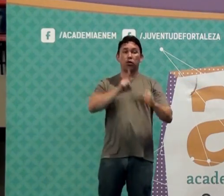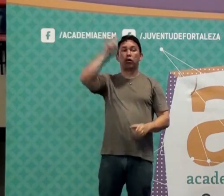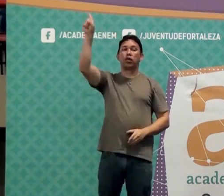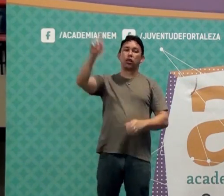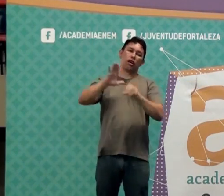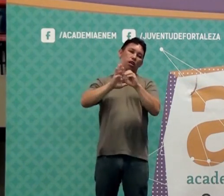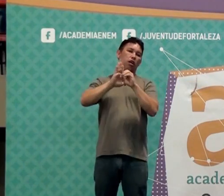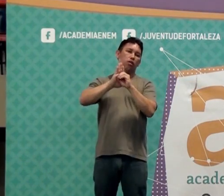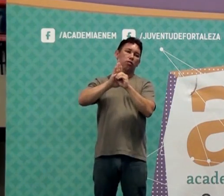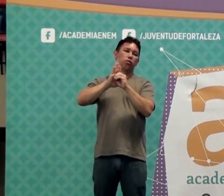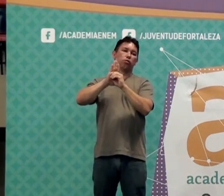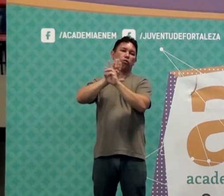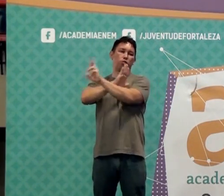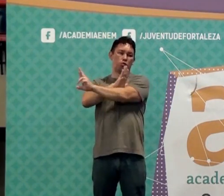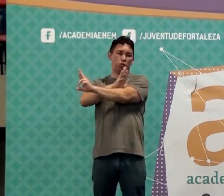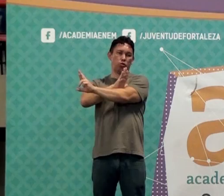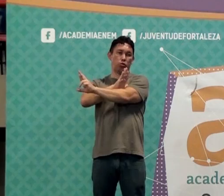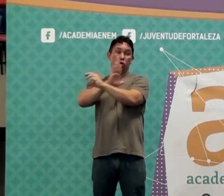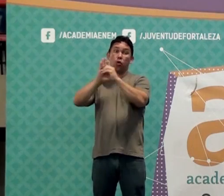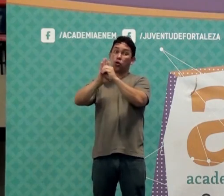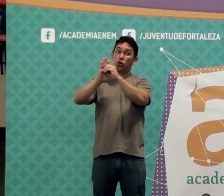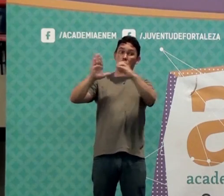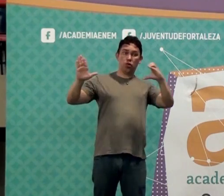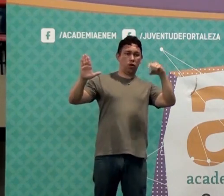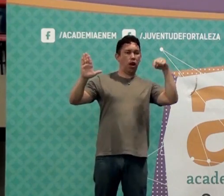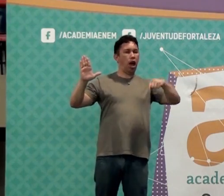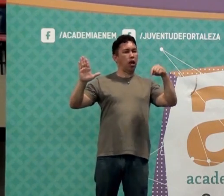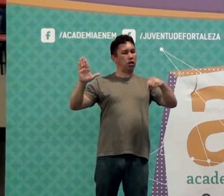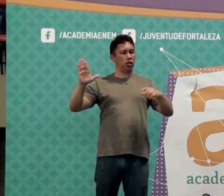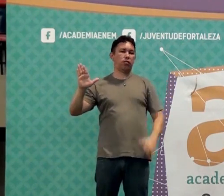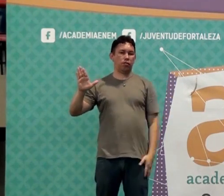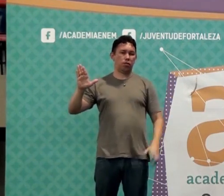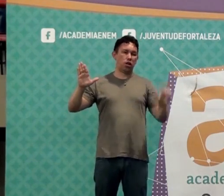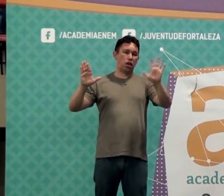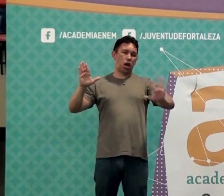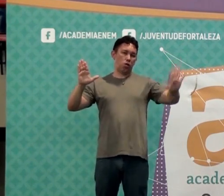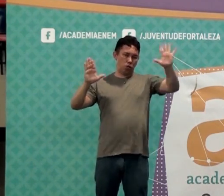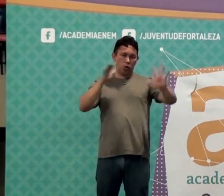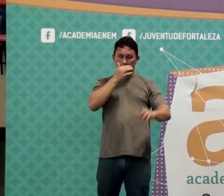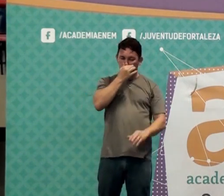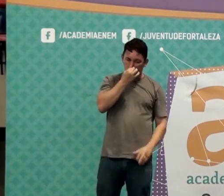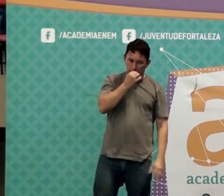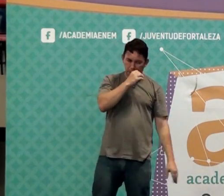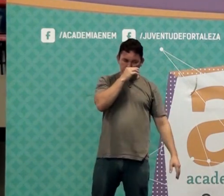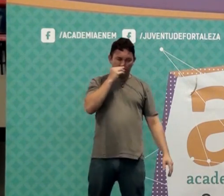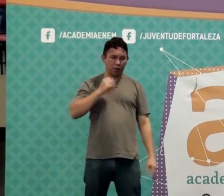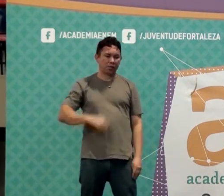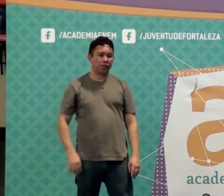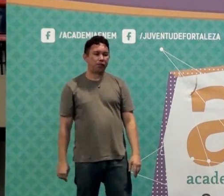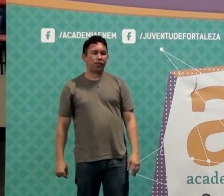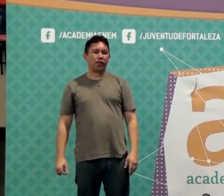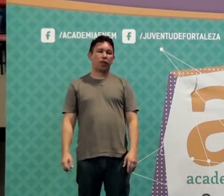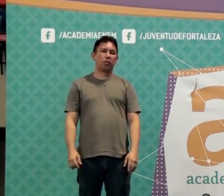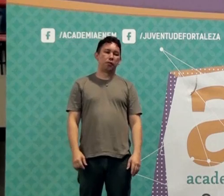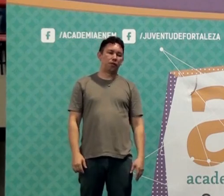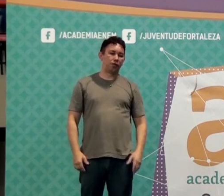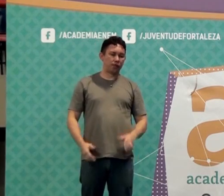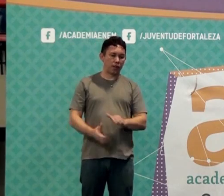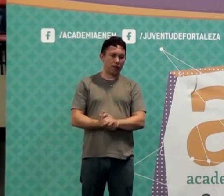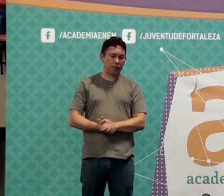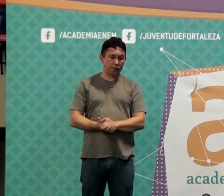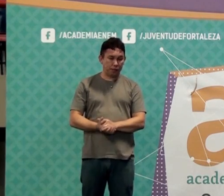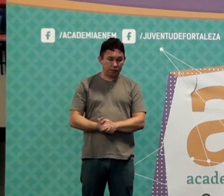O cristianismo. Na época, tinha quantas? Uma igreja? Uma igreja. Como é o nome da igreja